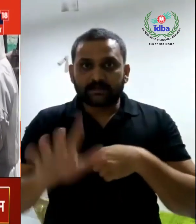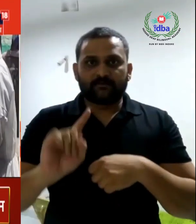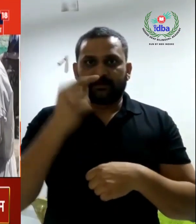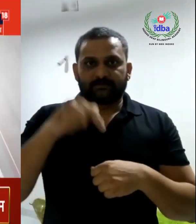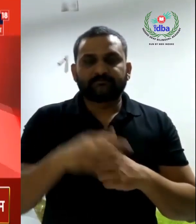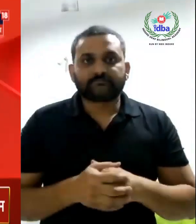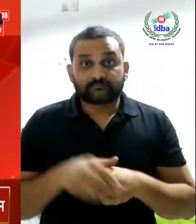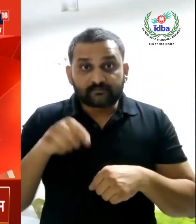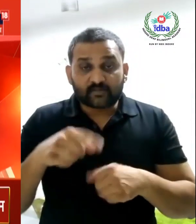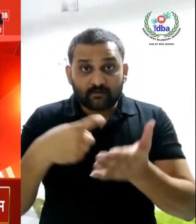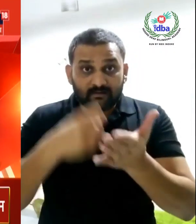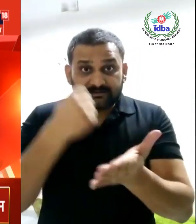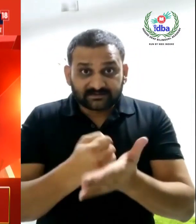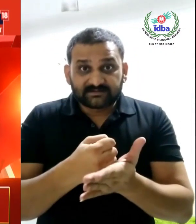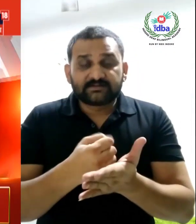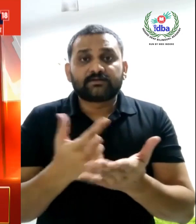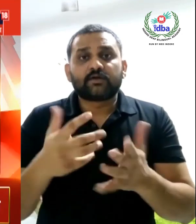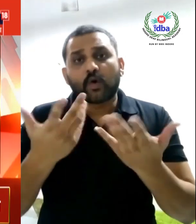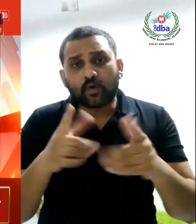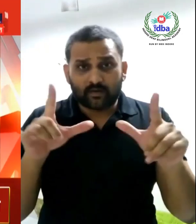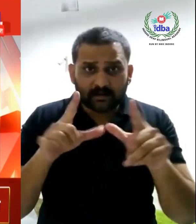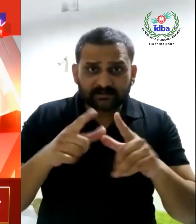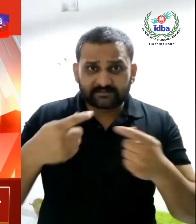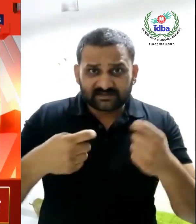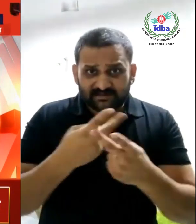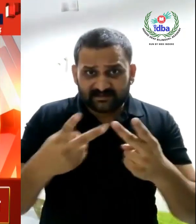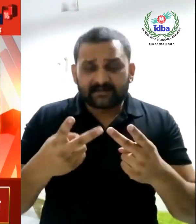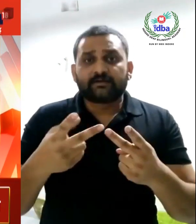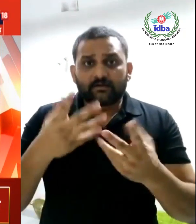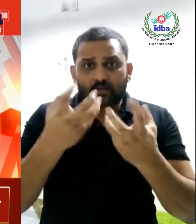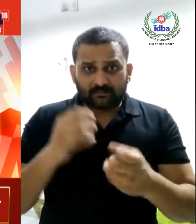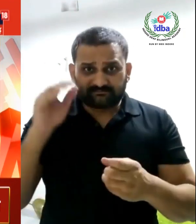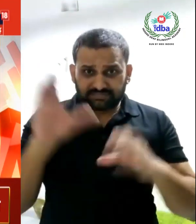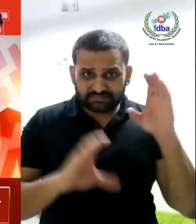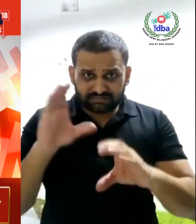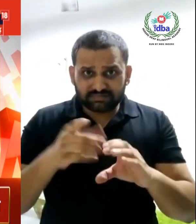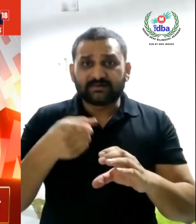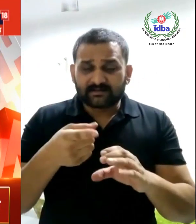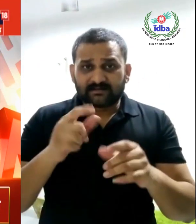अब पंजीयन या लाइसेंस उद्योग के लिए, निवेश के लिए,